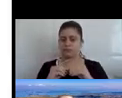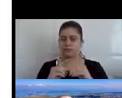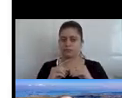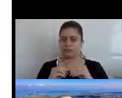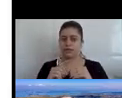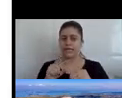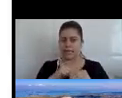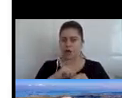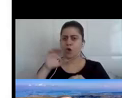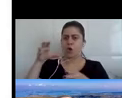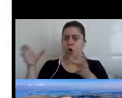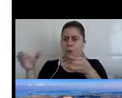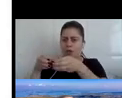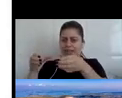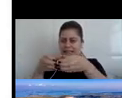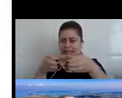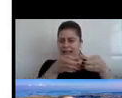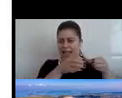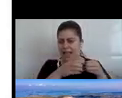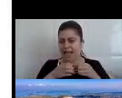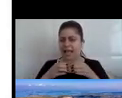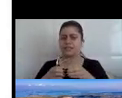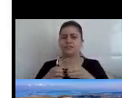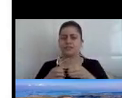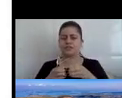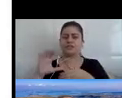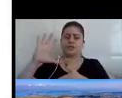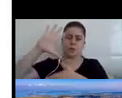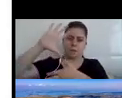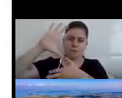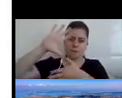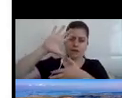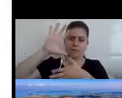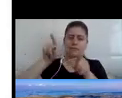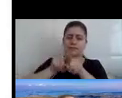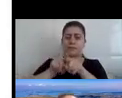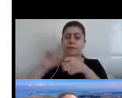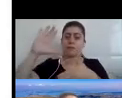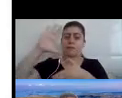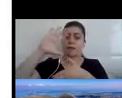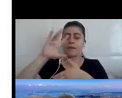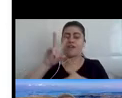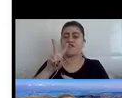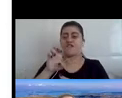essas delimitações de comunidades nesse mapa e também esse mapa do vetor de